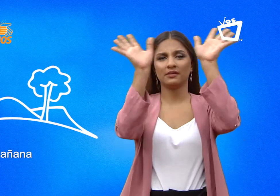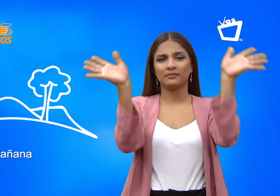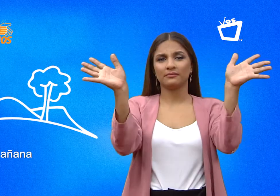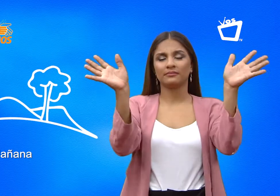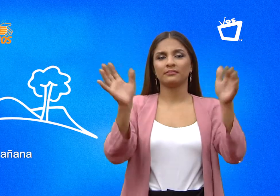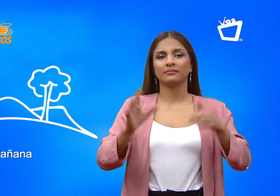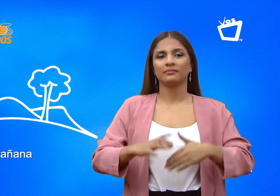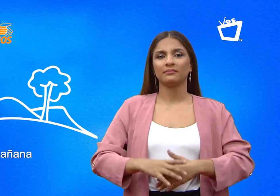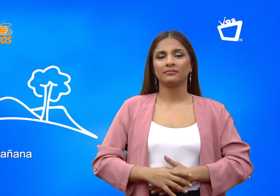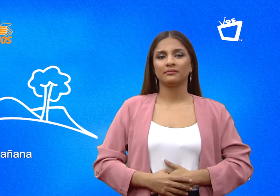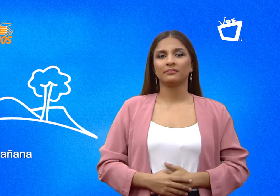Mañana.